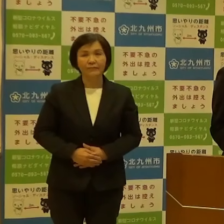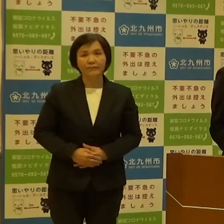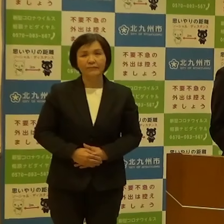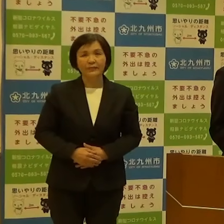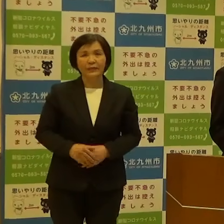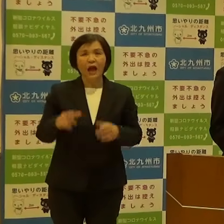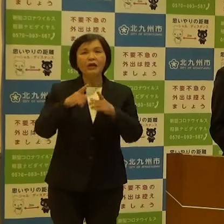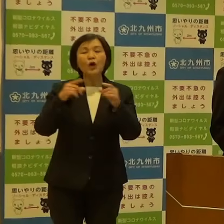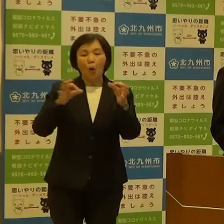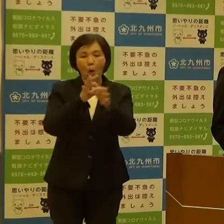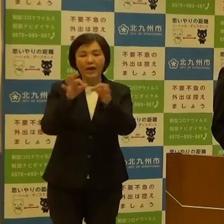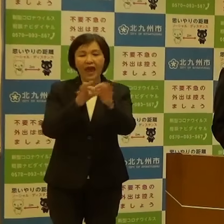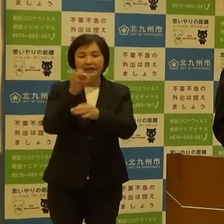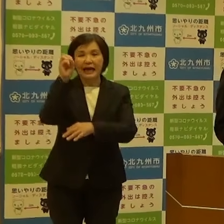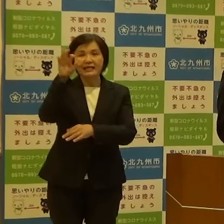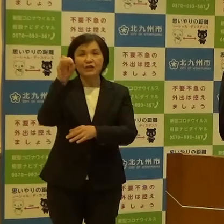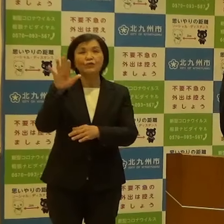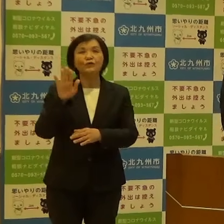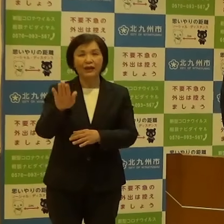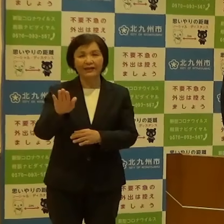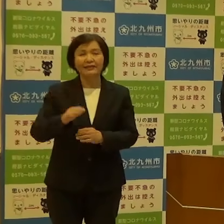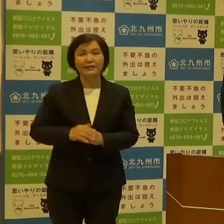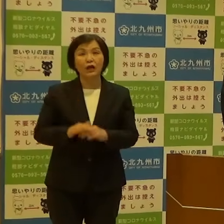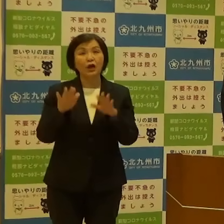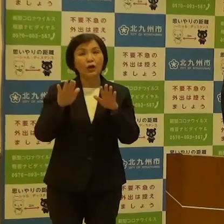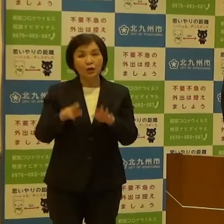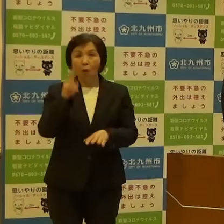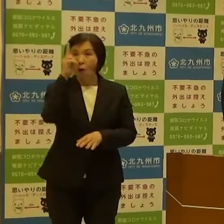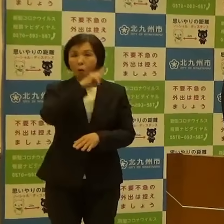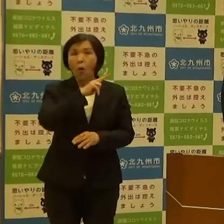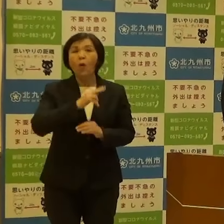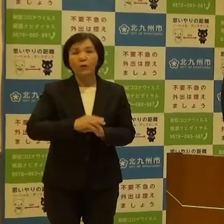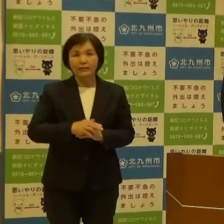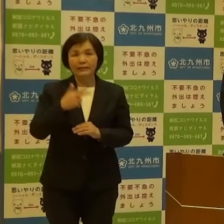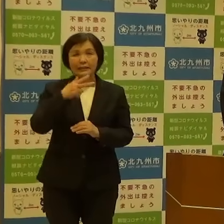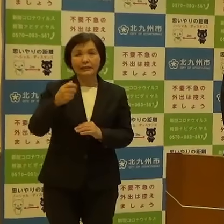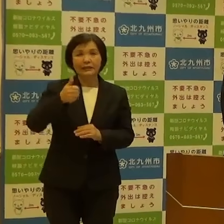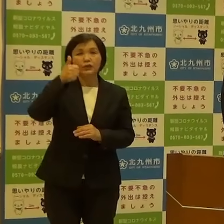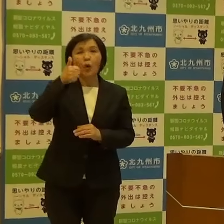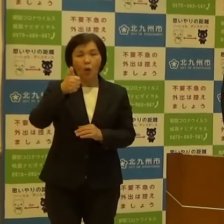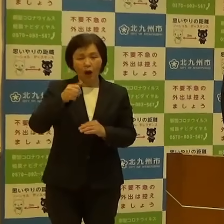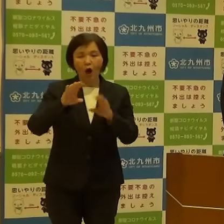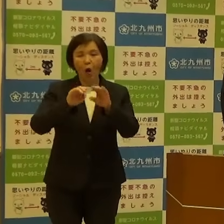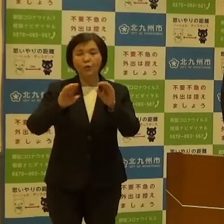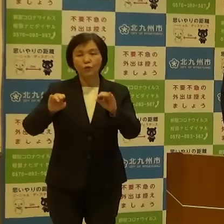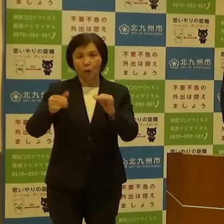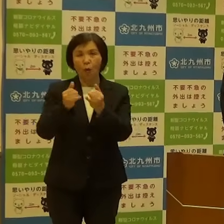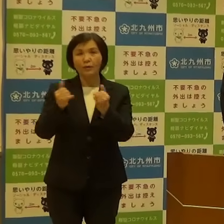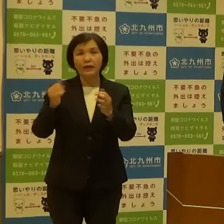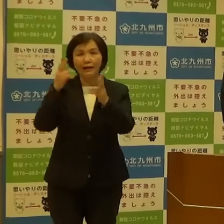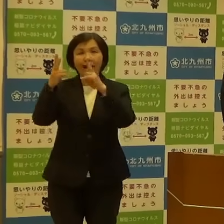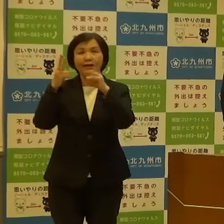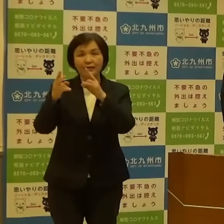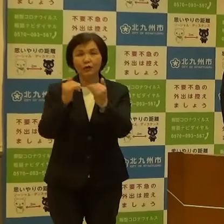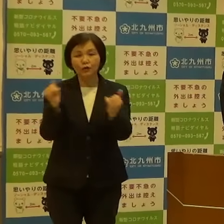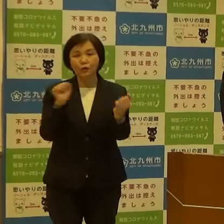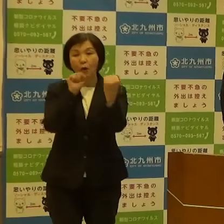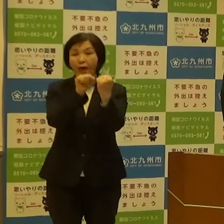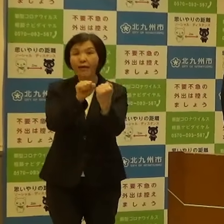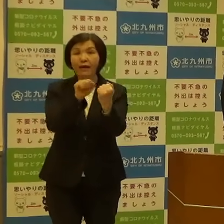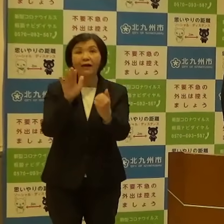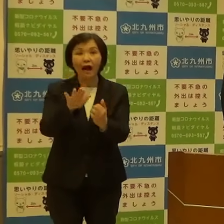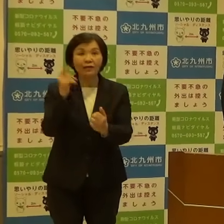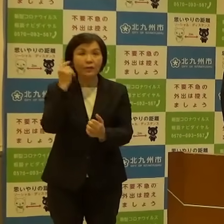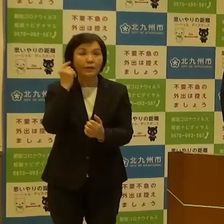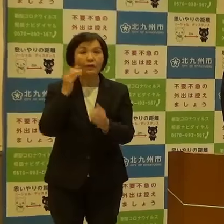日本経済新聞です。今日午後に市長、不動産業界の方と面会されるかと思うんですけれども、そこで、まあ、